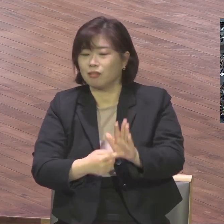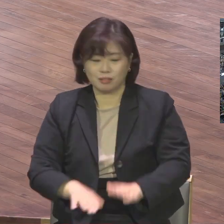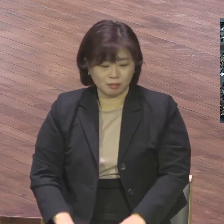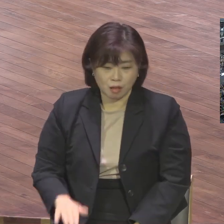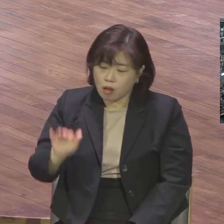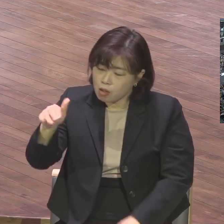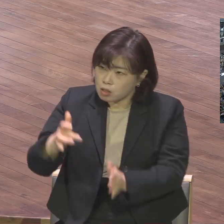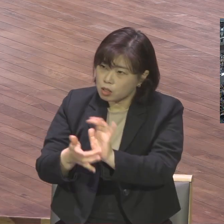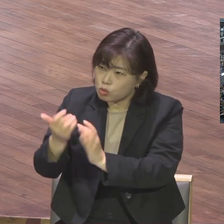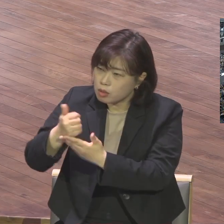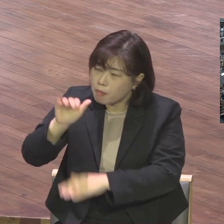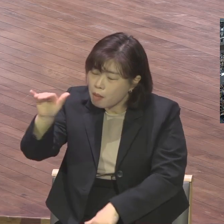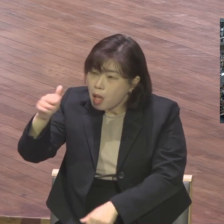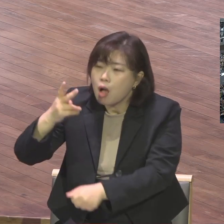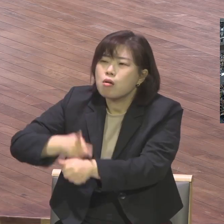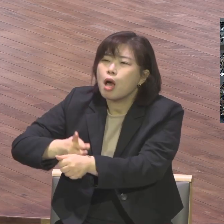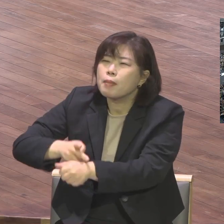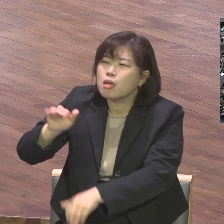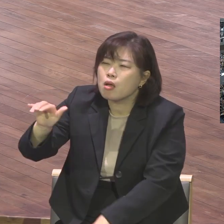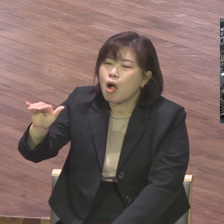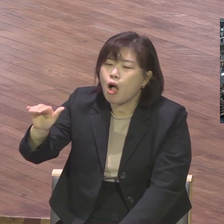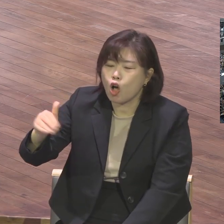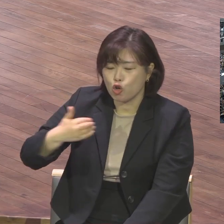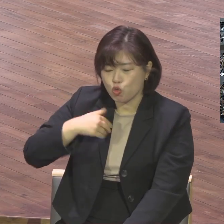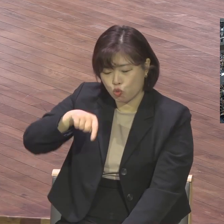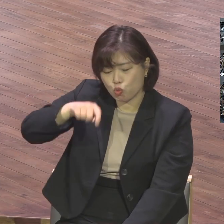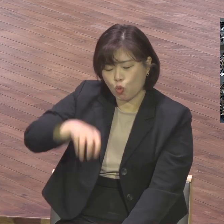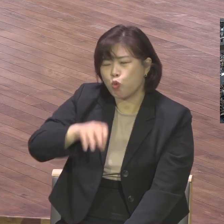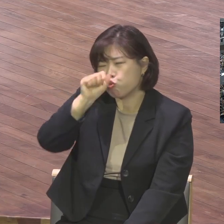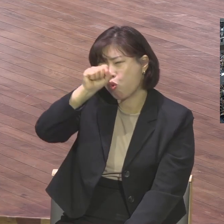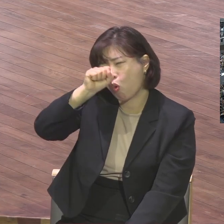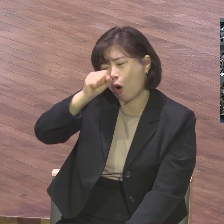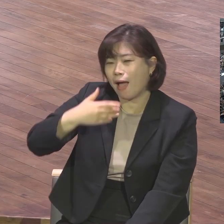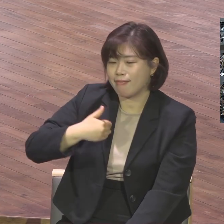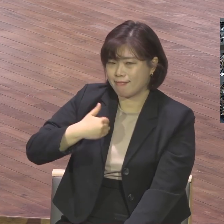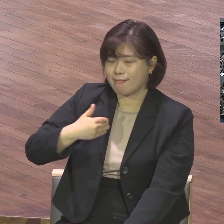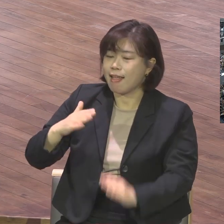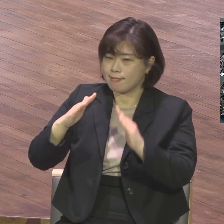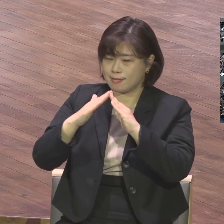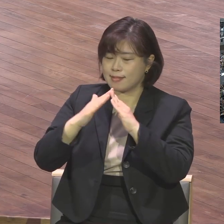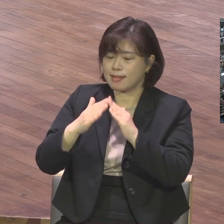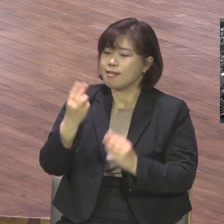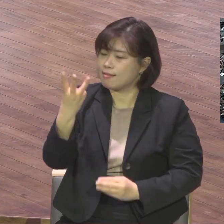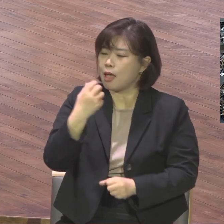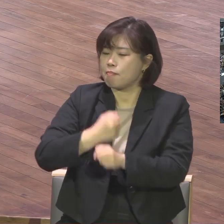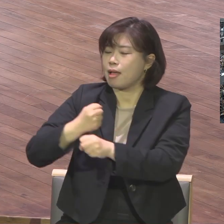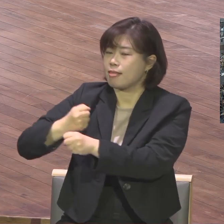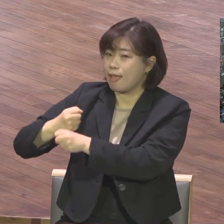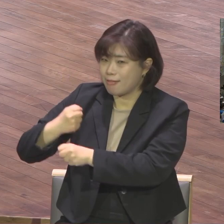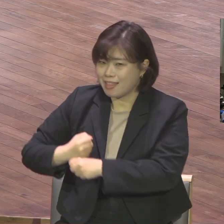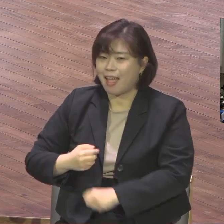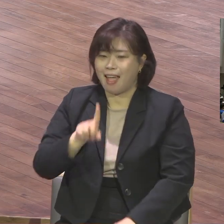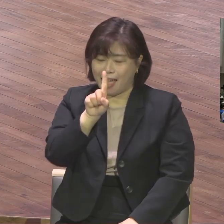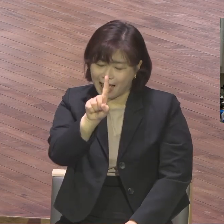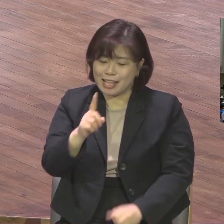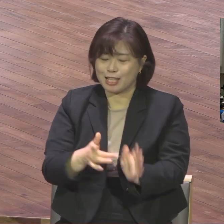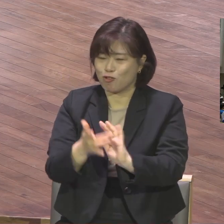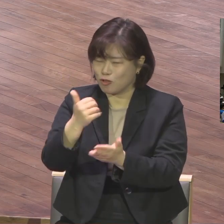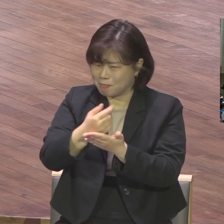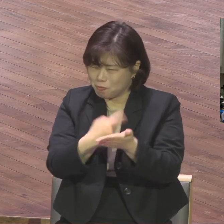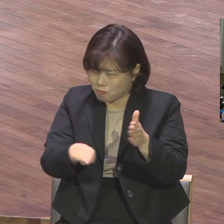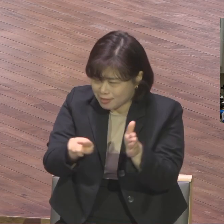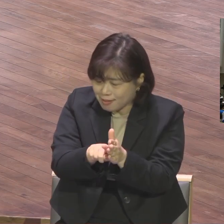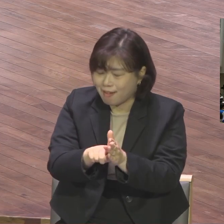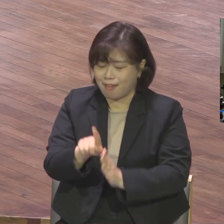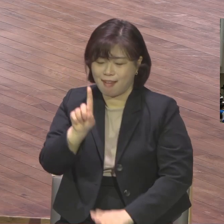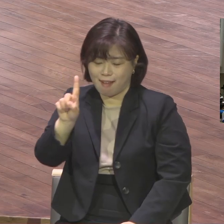예수께 고하되 랍비여, 우리가 여기 있는 것이 조상오니 우리가 초막 셋을 짓되 하나는 주를 위하여 하나는 모세를 위하여 하나는